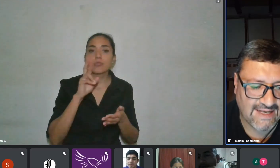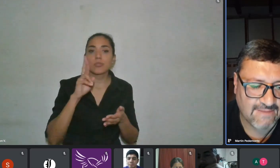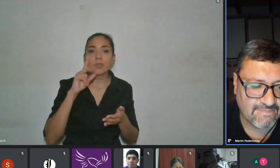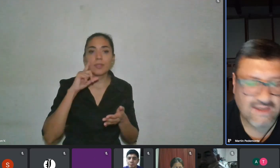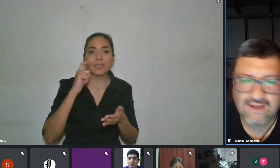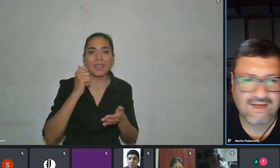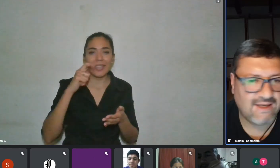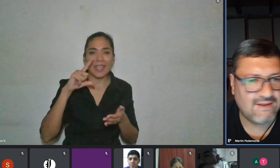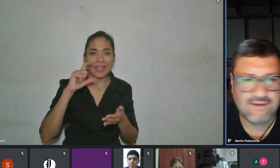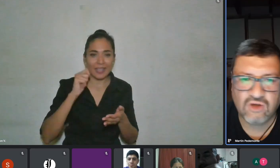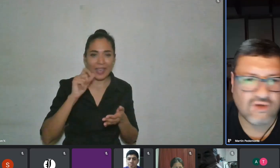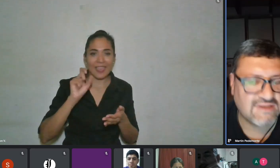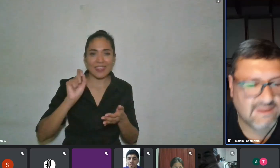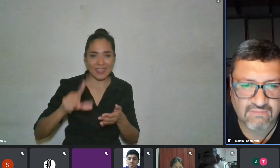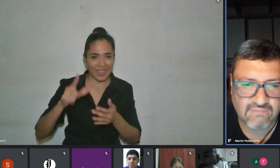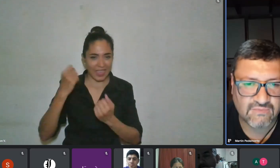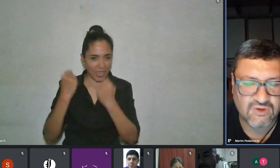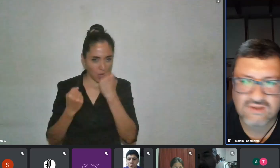Javier Milei,